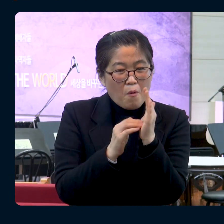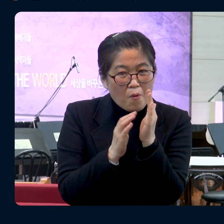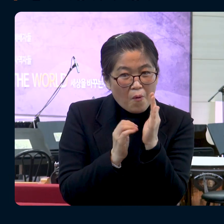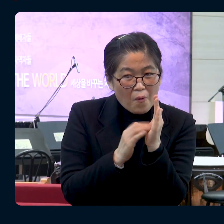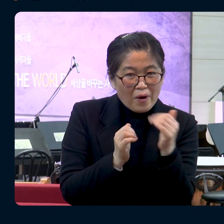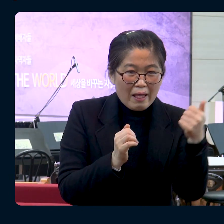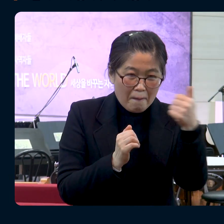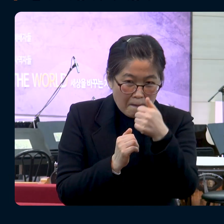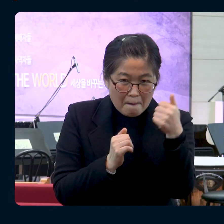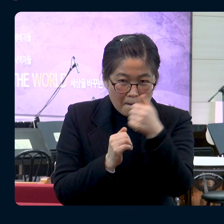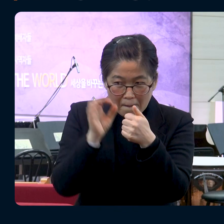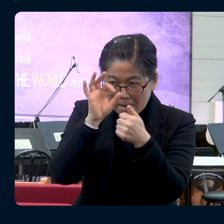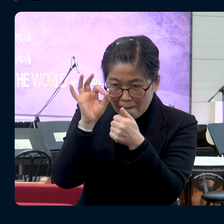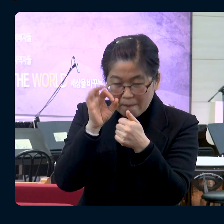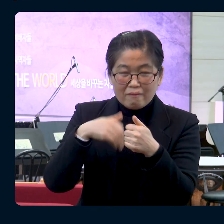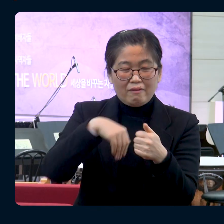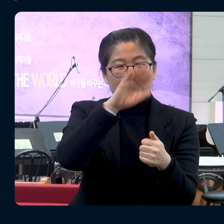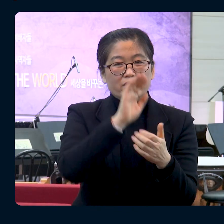몰래 많이 왔었대요.